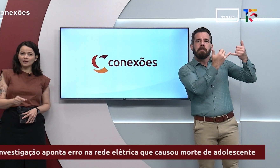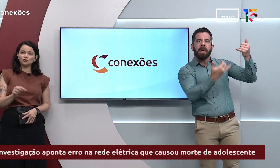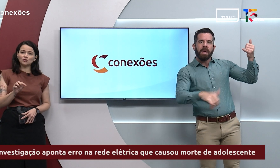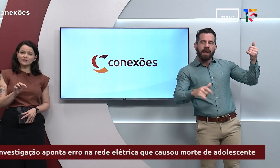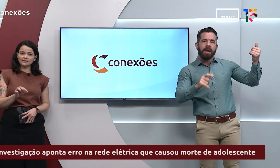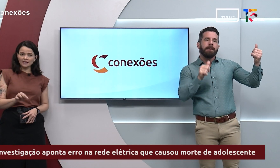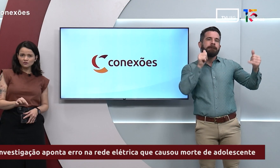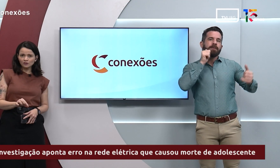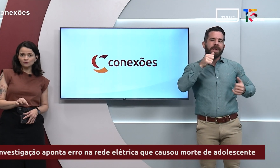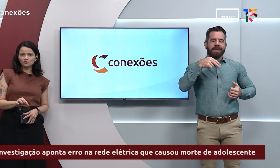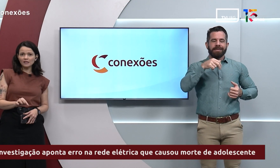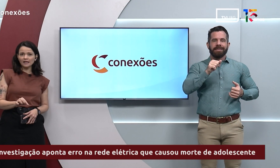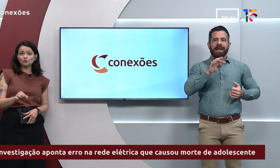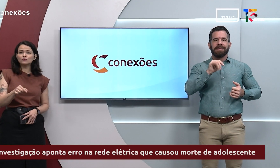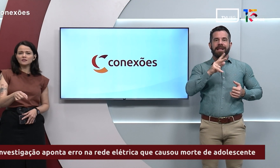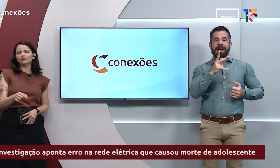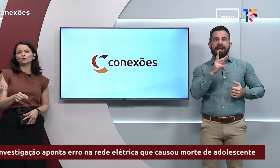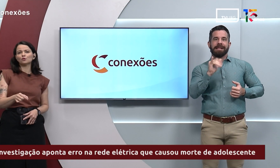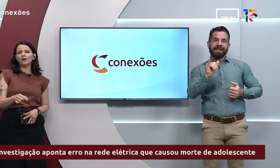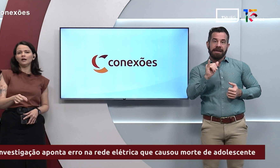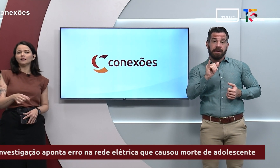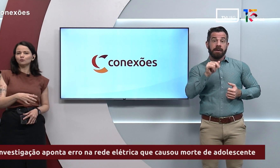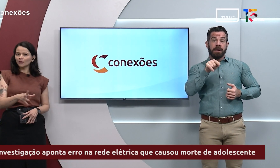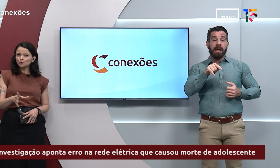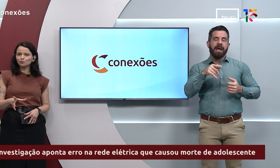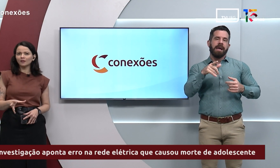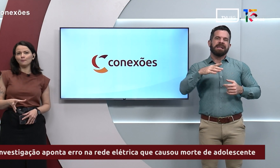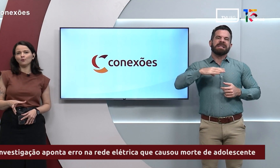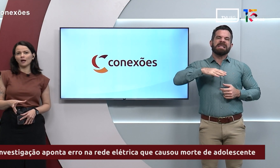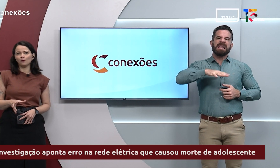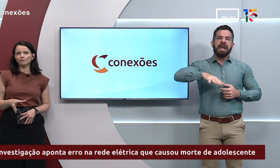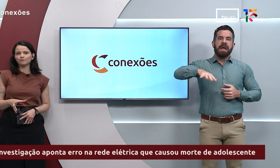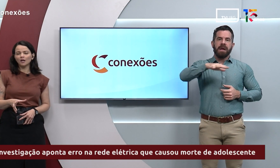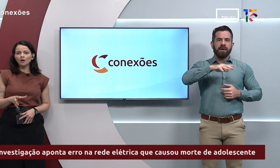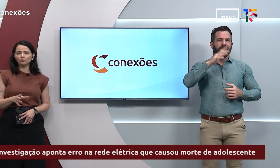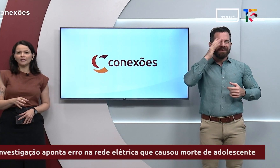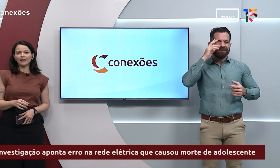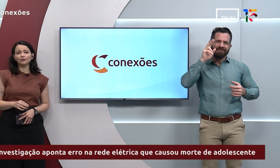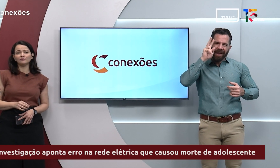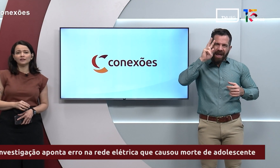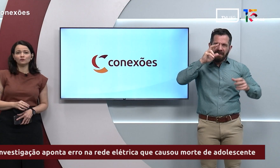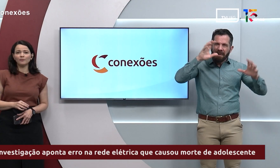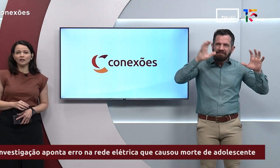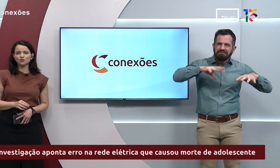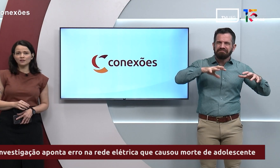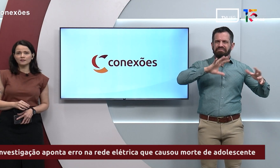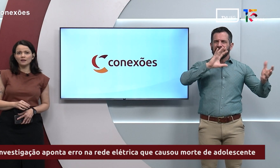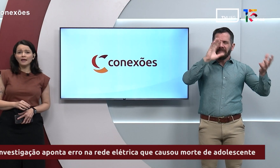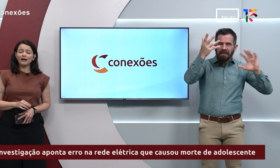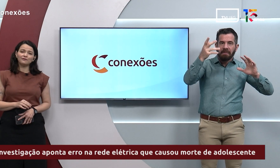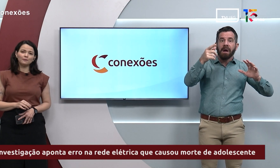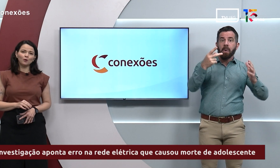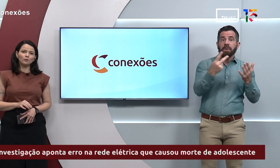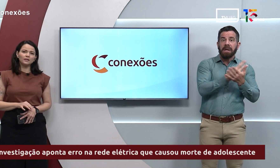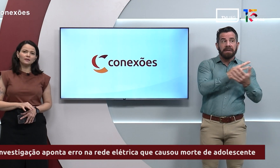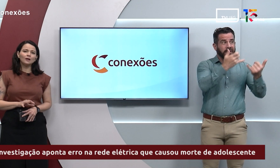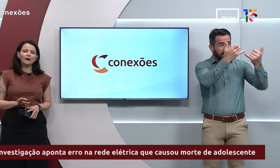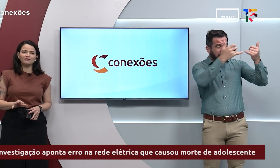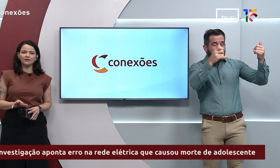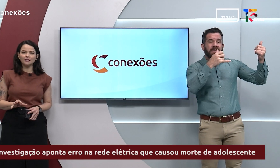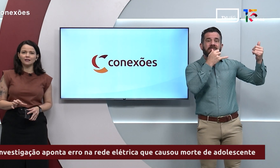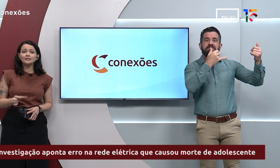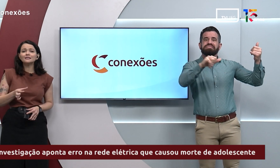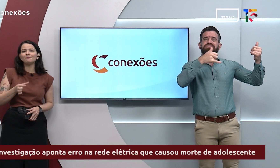Rodrigues, de 17 anos de idade, no centro de Goiânia, durante um temporal. O delegado Fernando Martins afirmou que